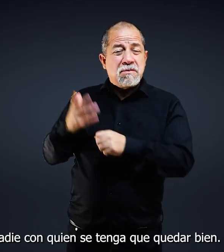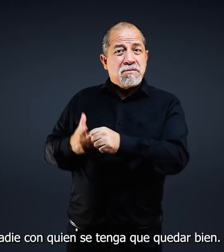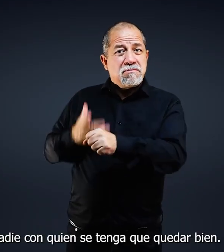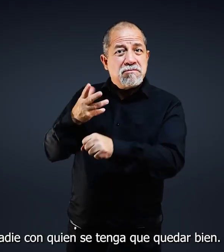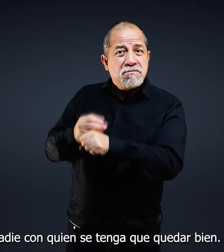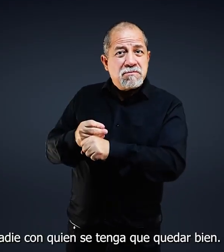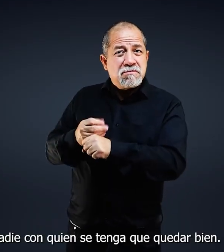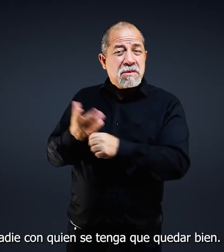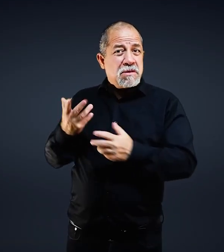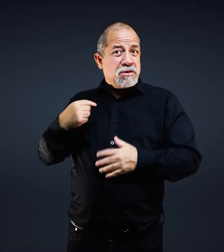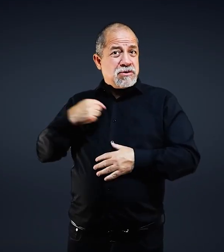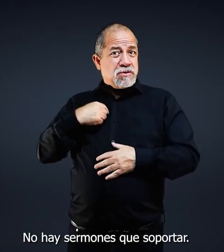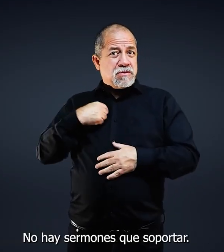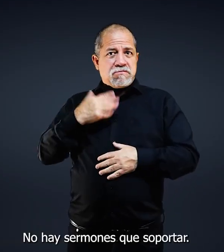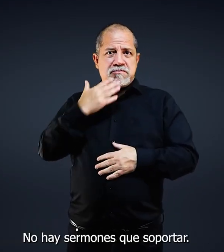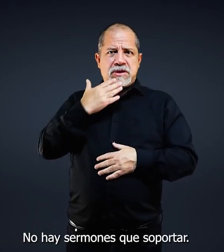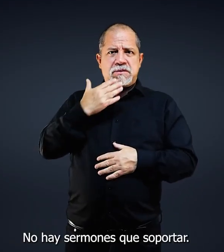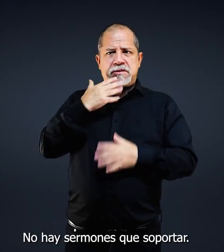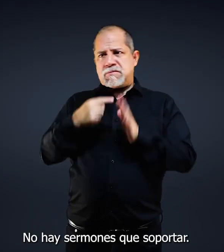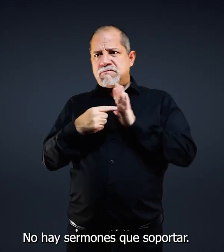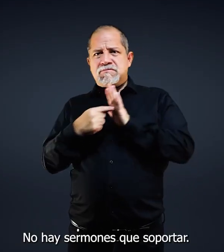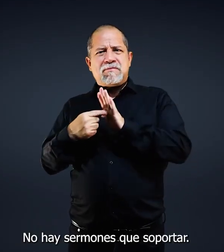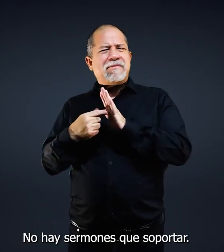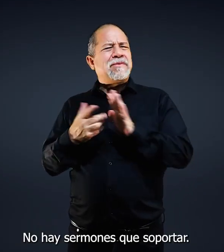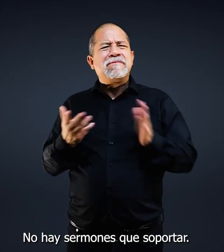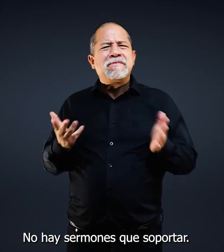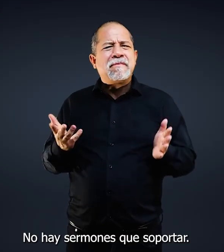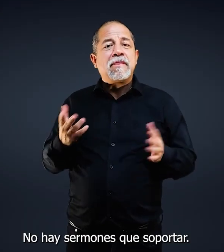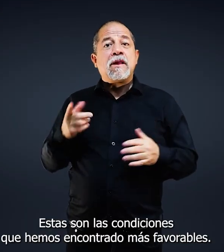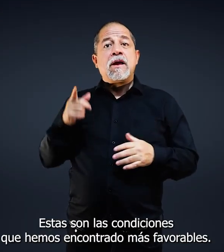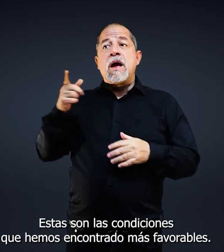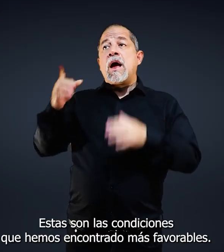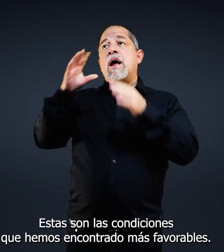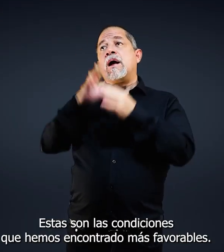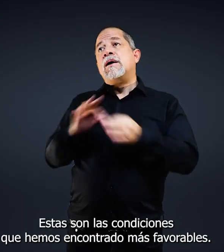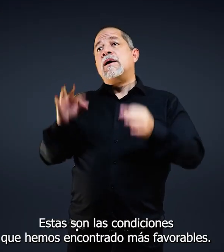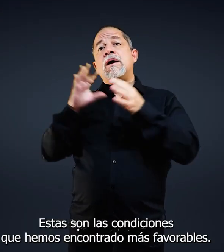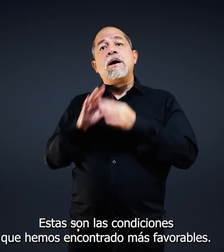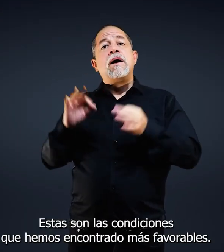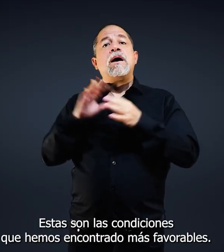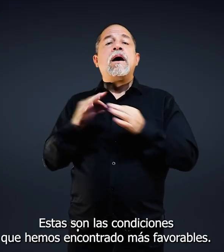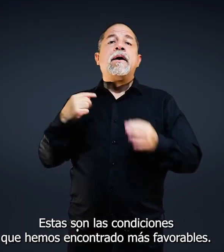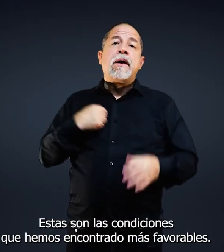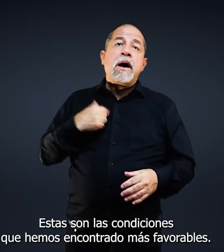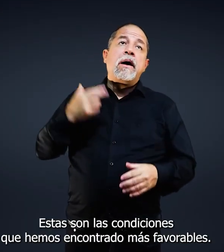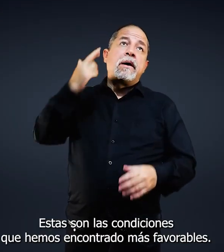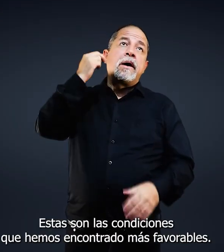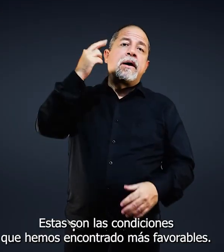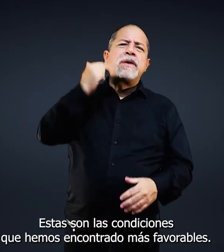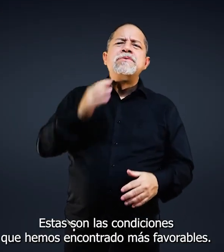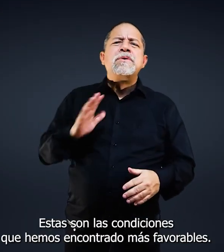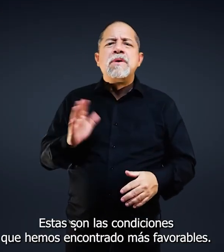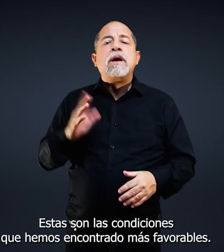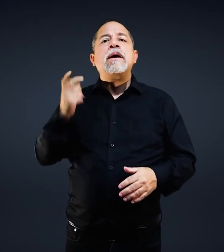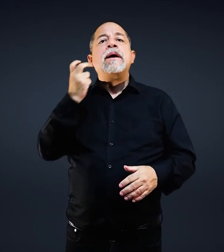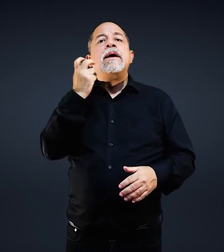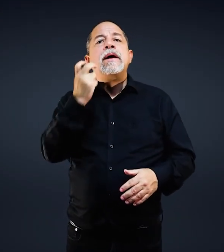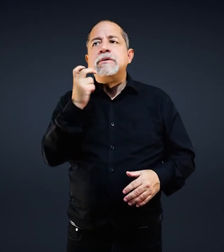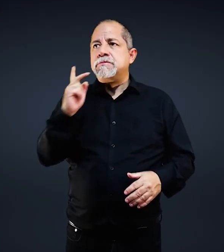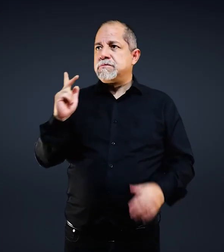bien, no hay sermones que soportar. Estas son las condiciones que hemos encontrado más favorables.